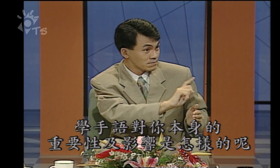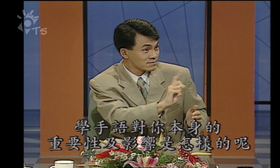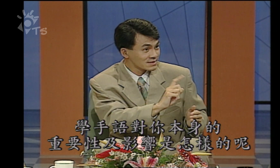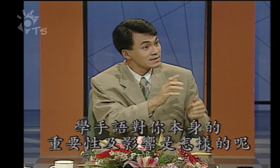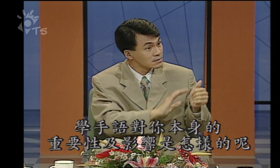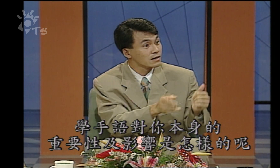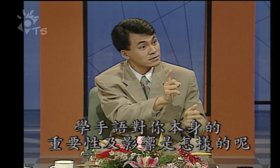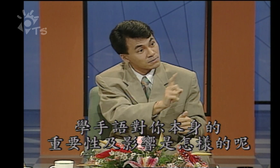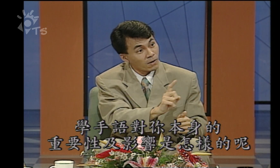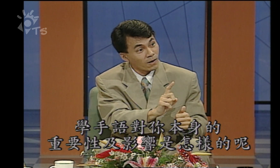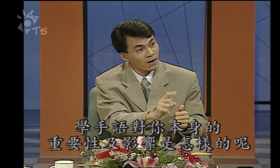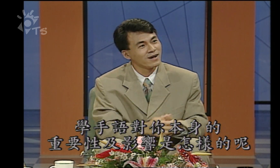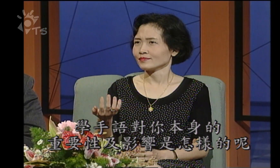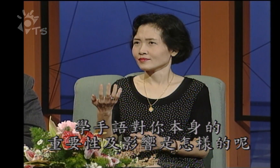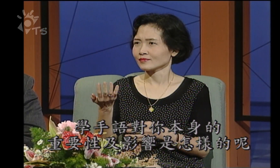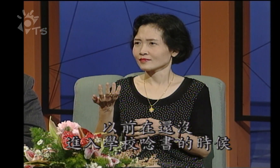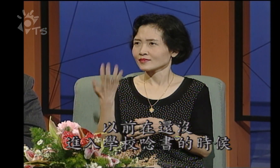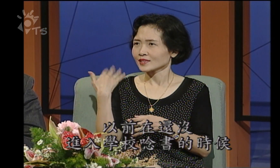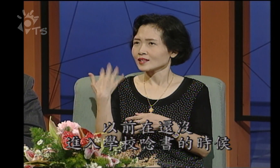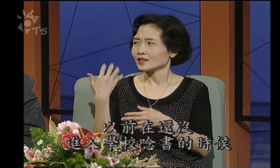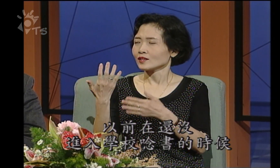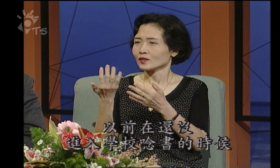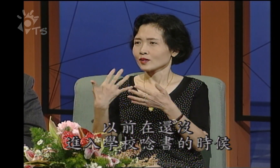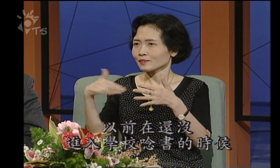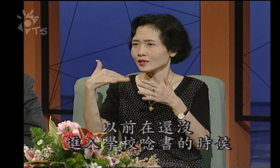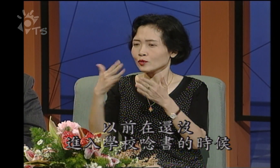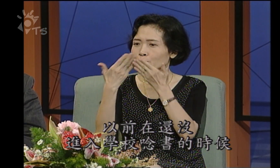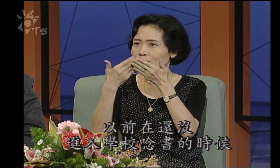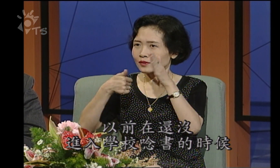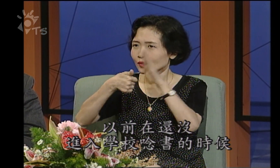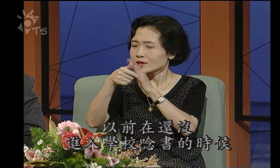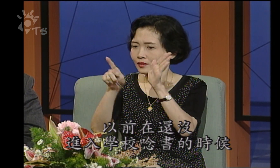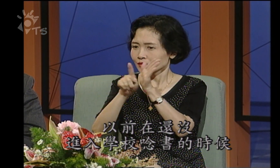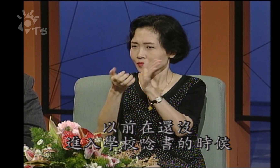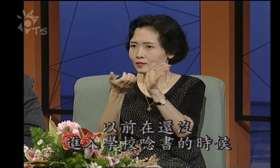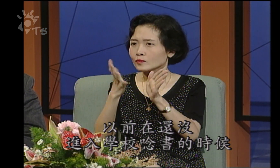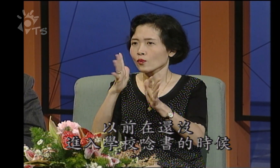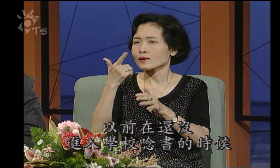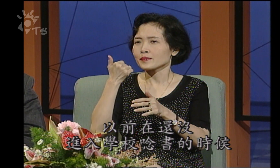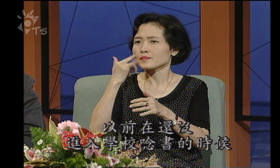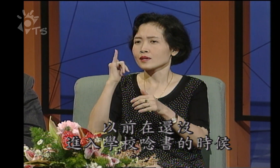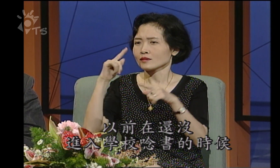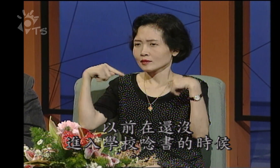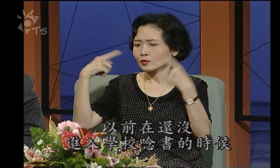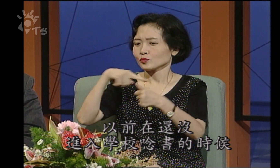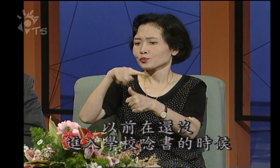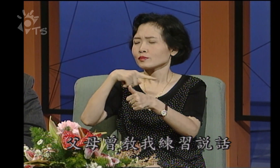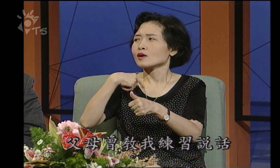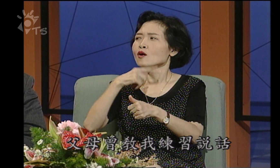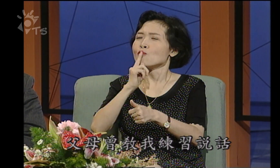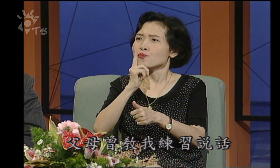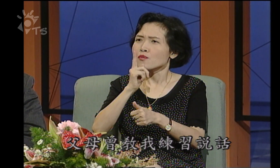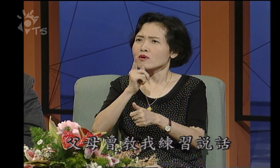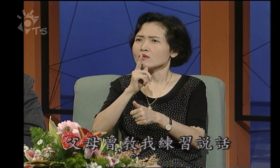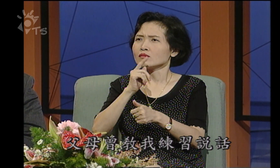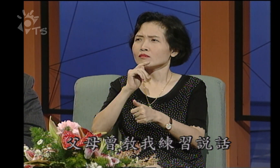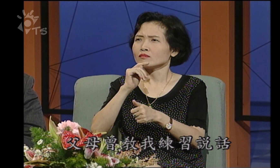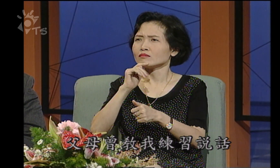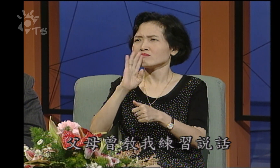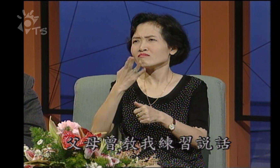是怎么样的呢？ 以前啊，在还没有进入学校念书的时候呢，父母曾经教我练习说话， 是，